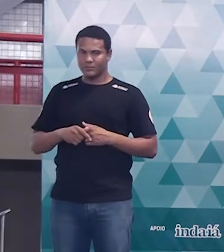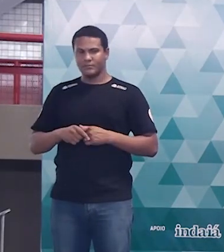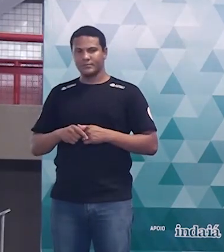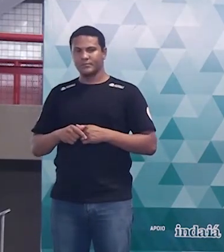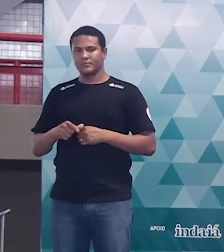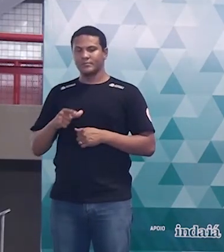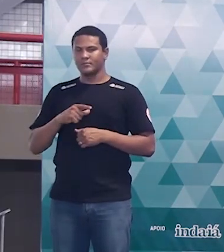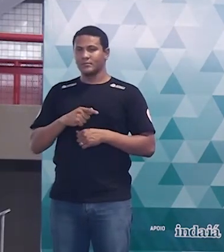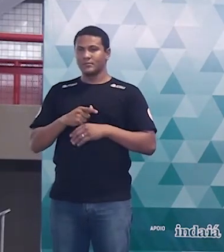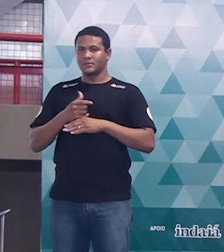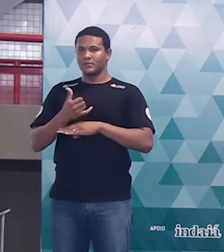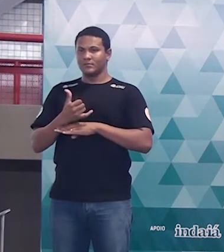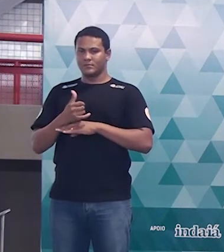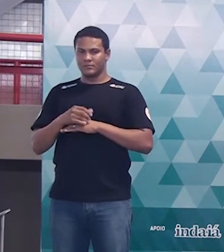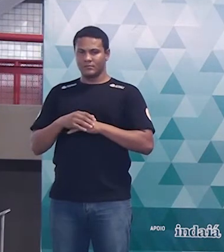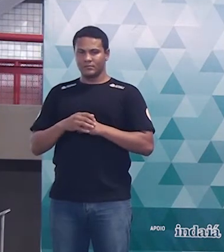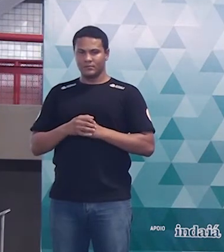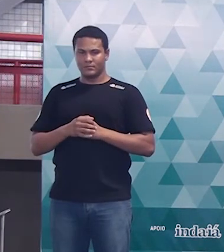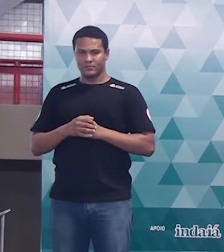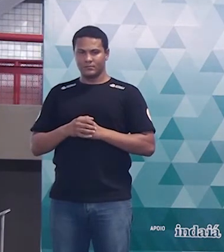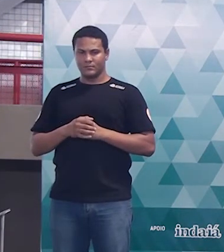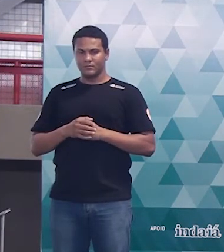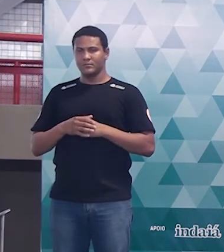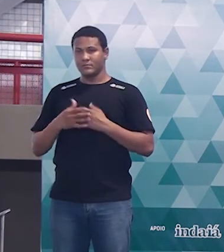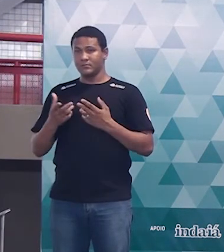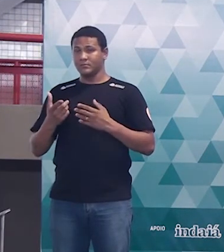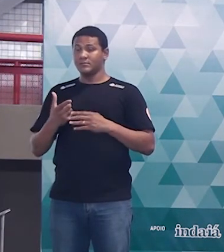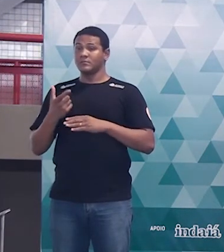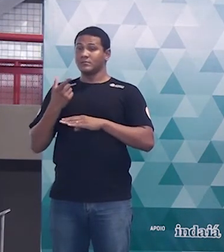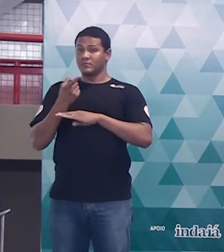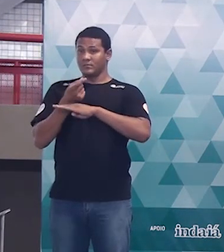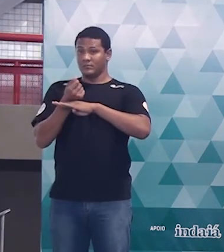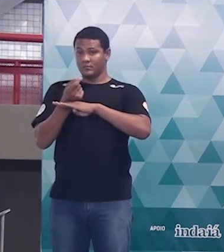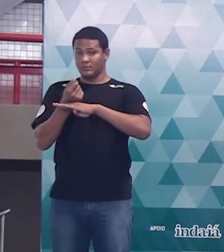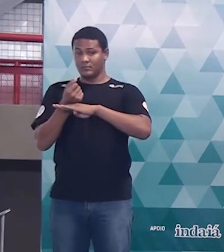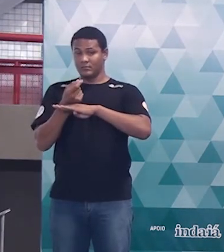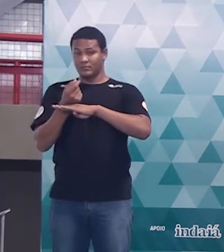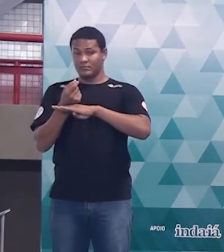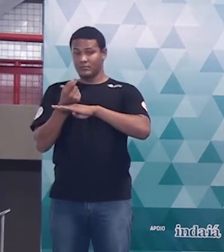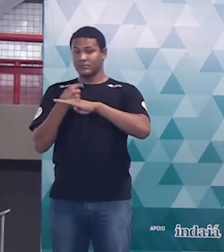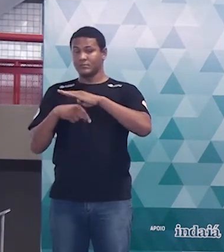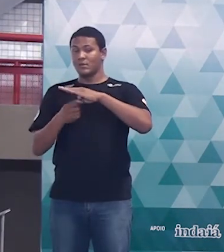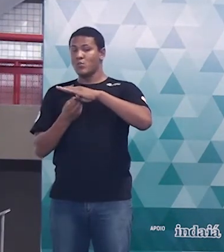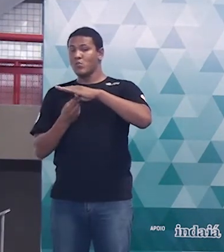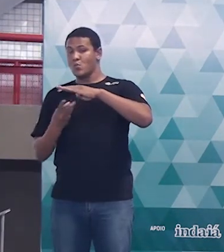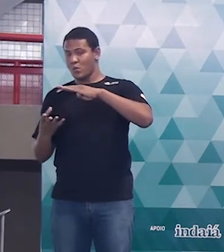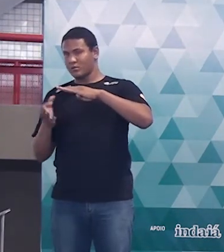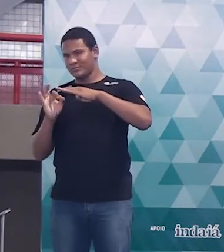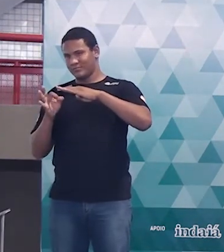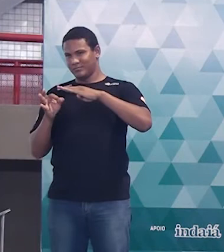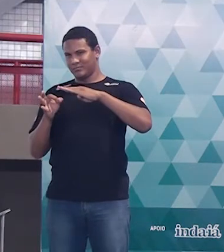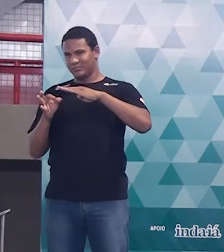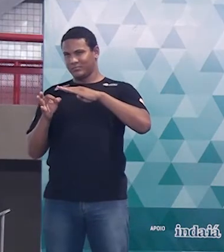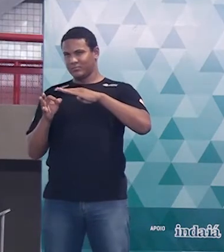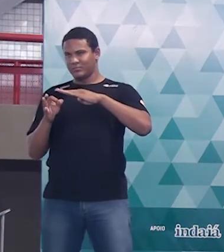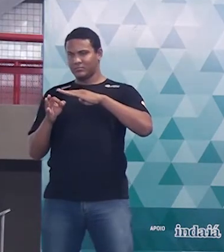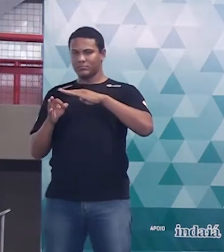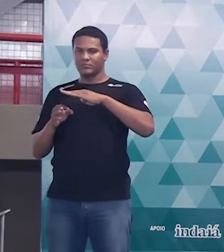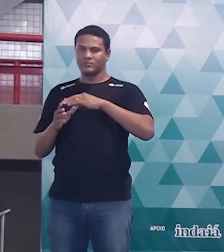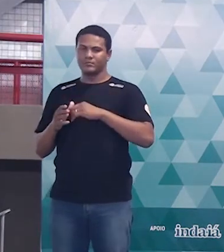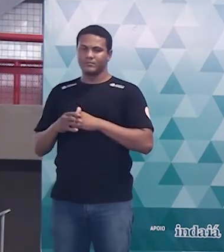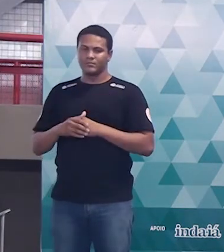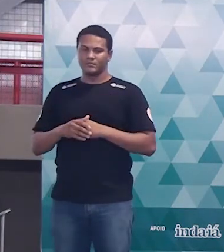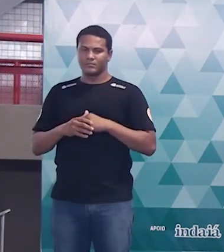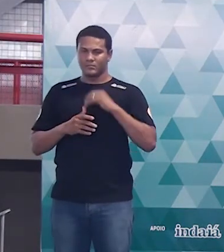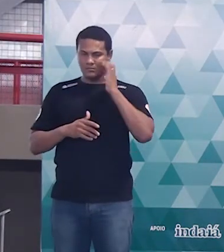dividimos o preço pelo número de pães, não foi isso? Olha só